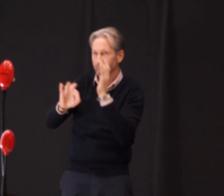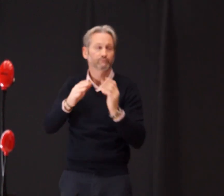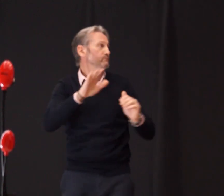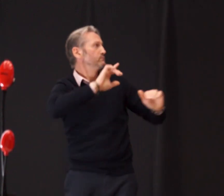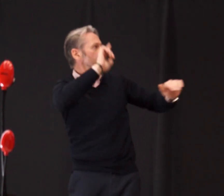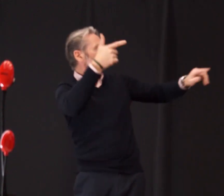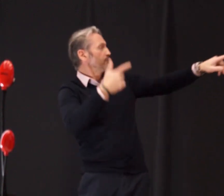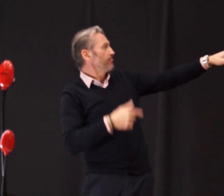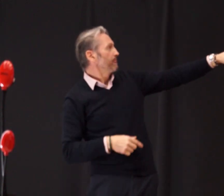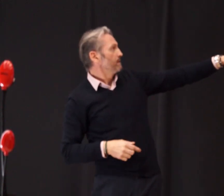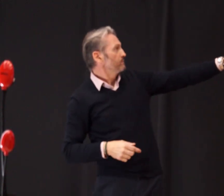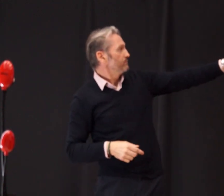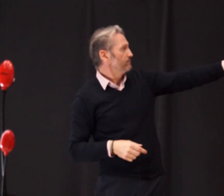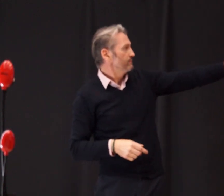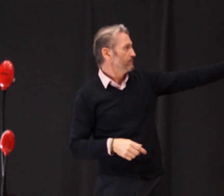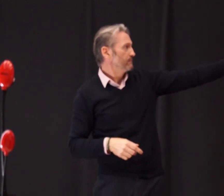l'histoire. Puis ensuite,